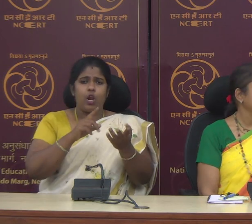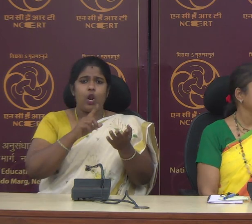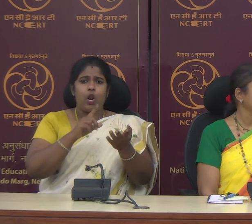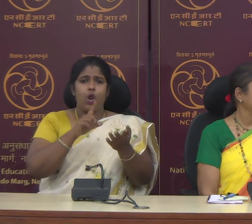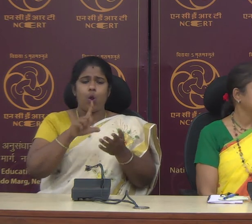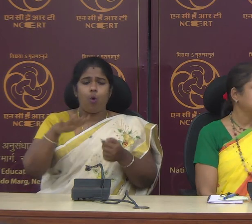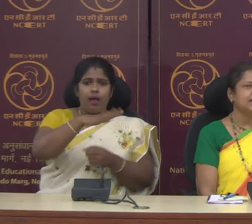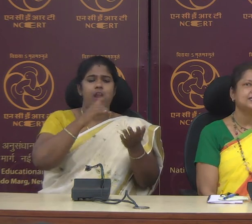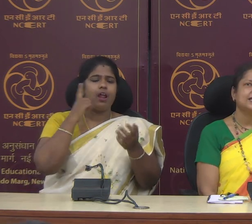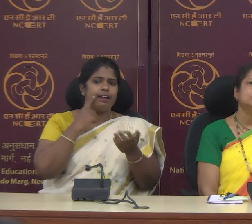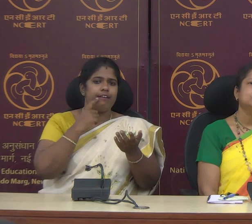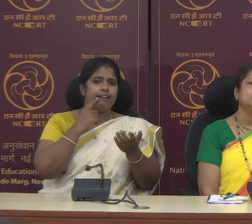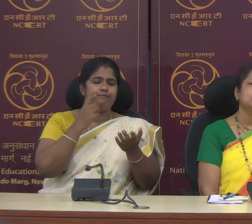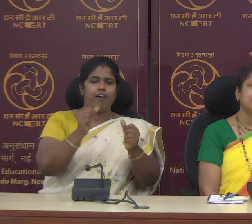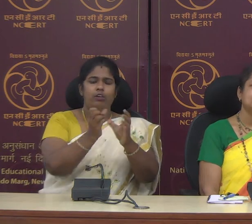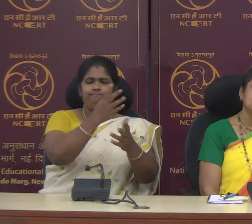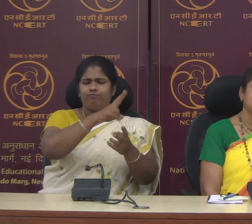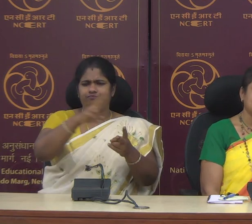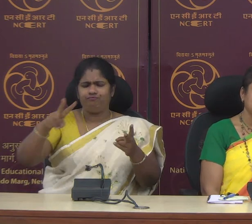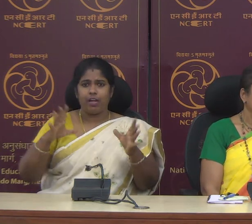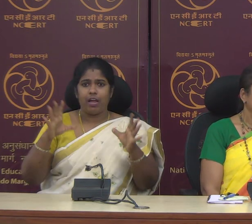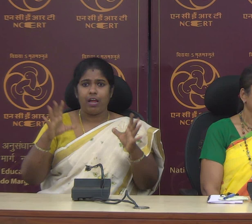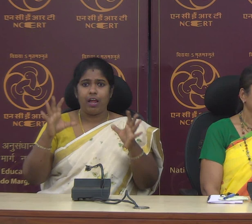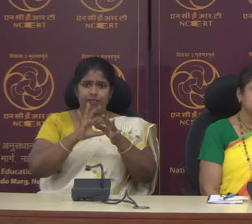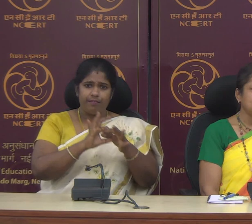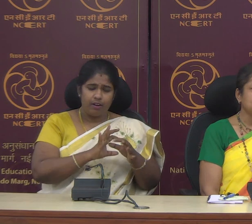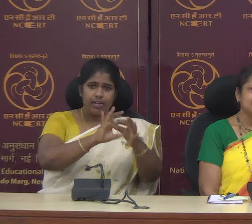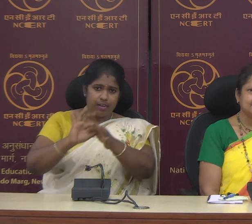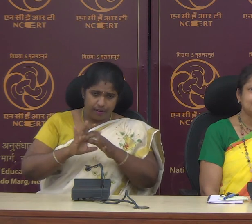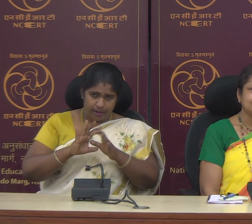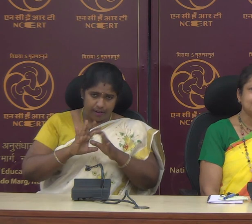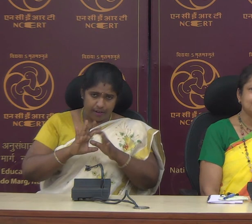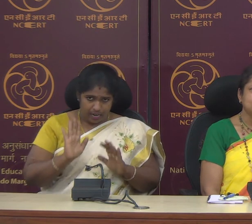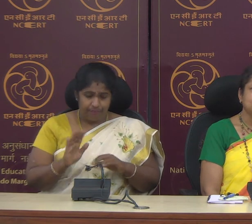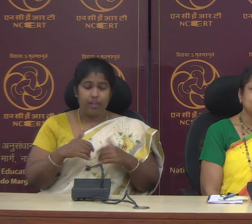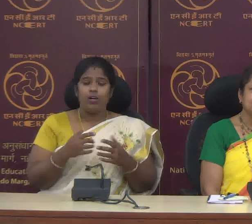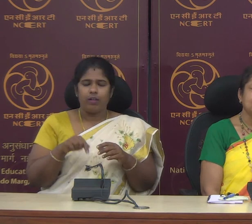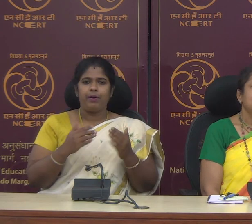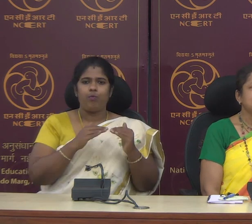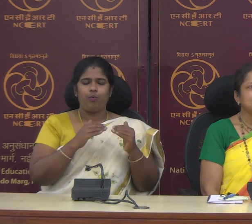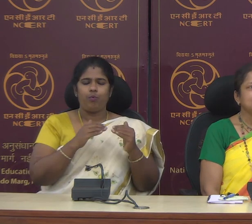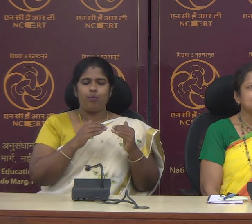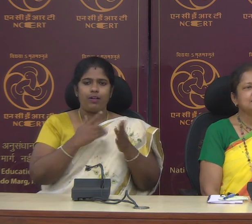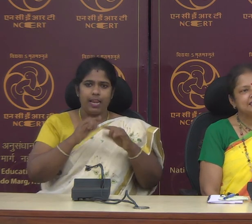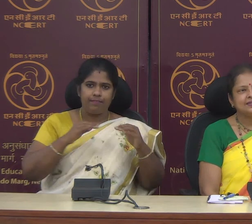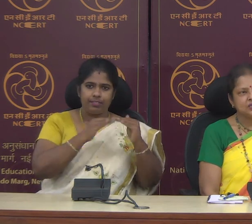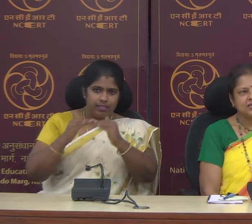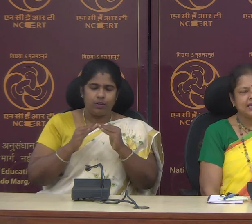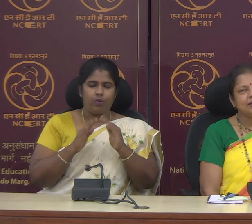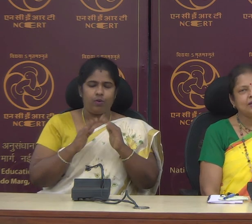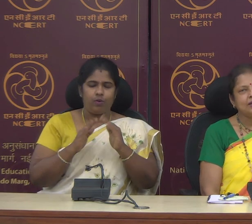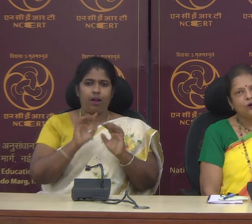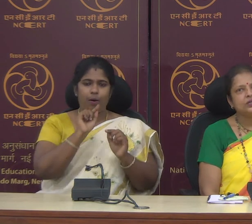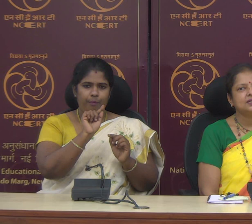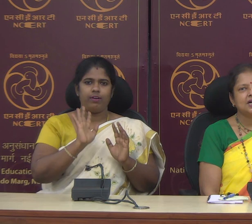उन सबको साथ लेकर के एक संयुक्त प्रयास चल रहा है। तो ये हो गया स्टैंडर्डाइजेशन को लेकर के। प्लस एक तीसरी चीज़